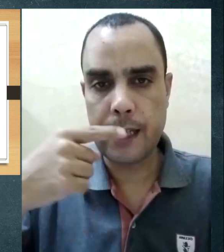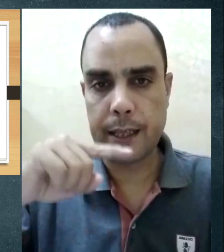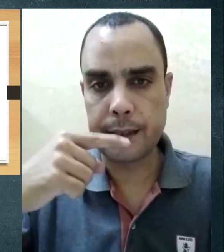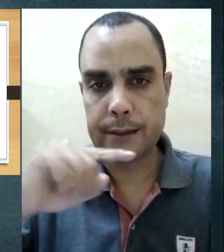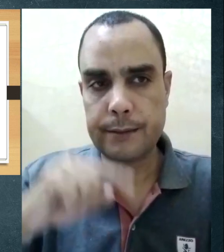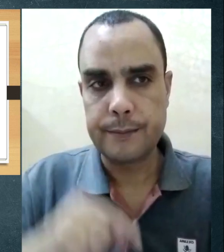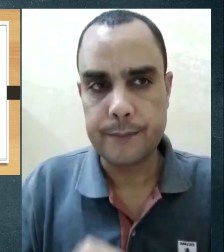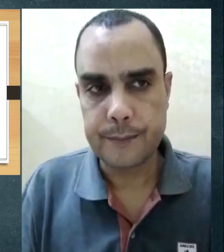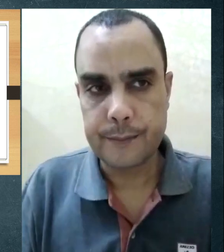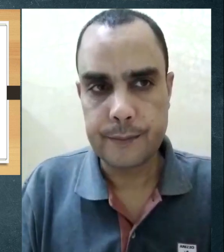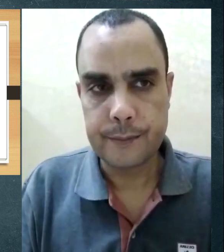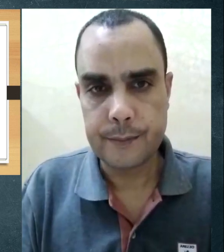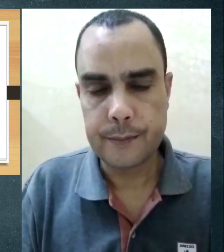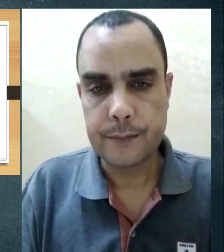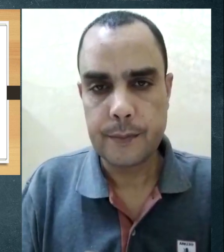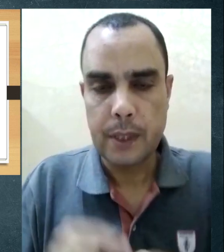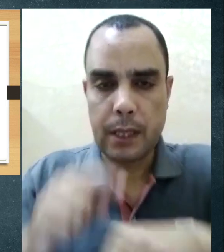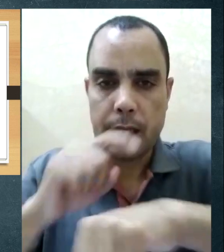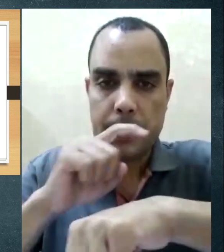نخيل